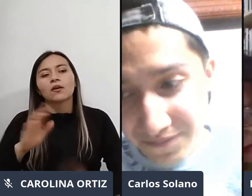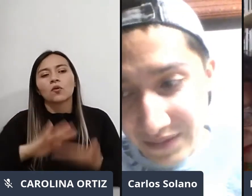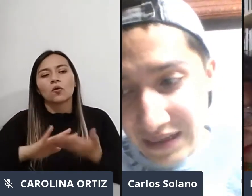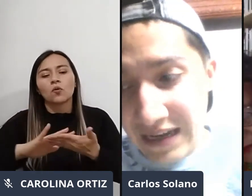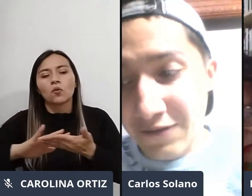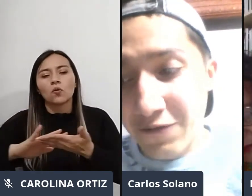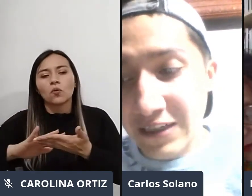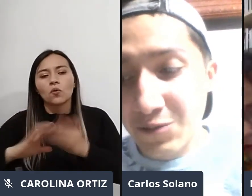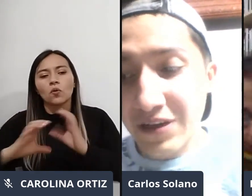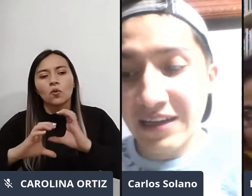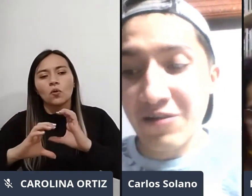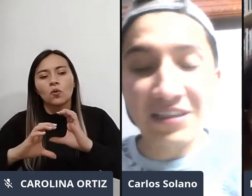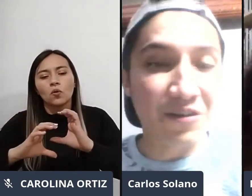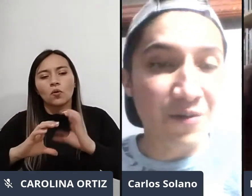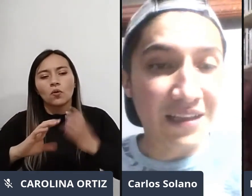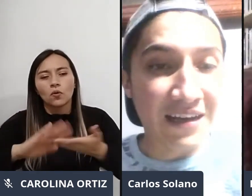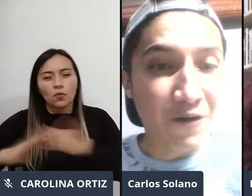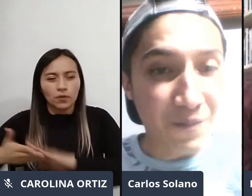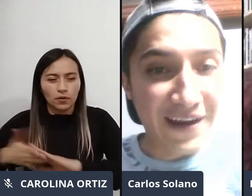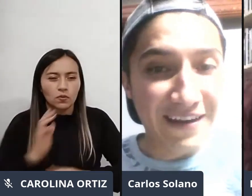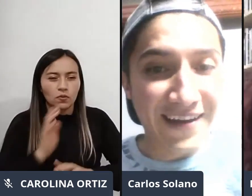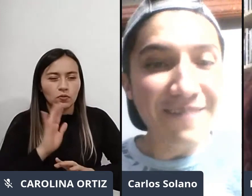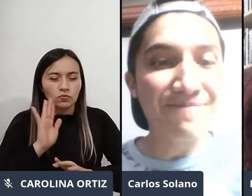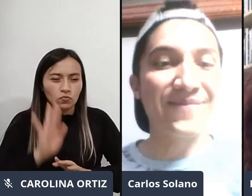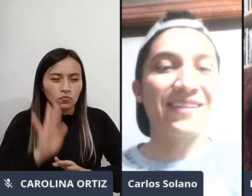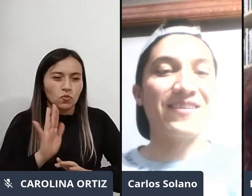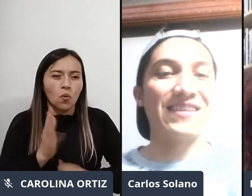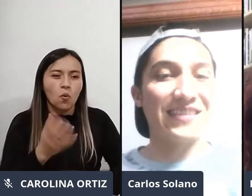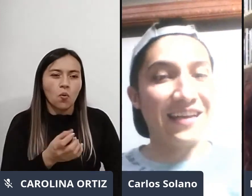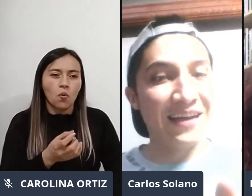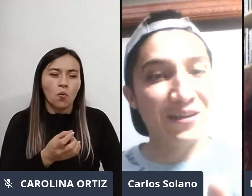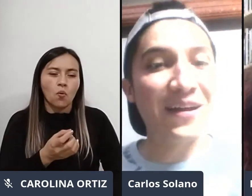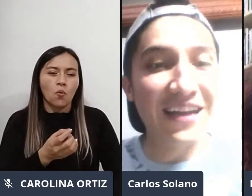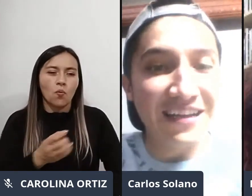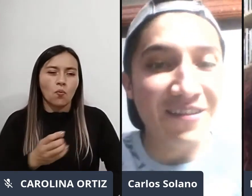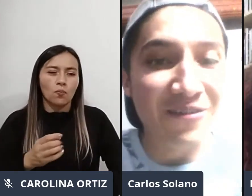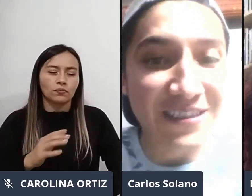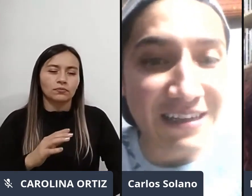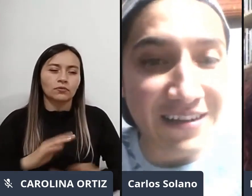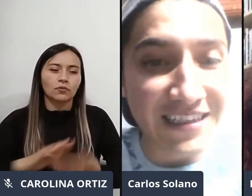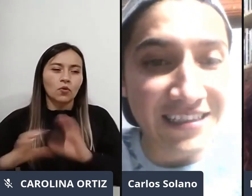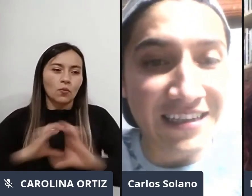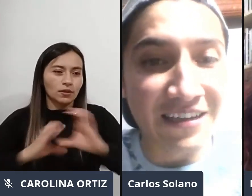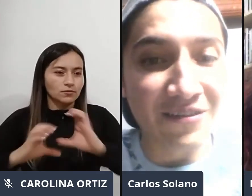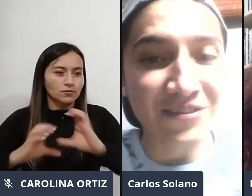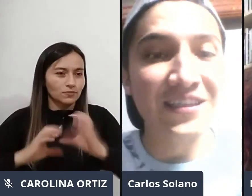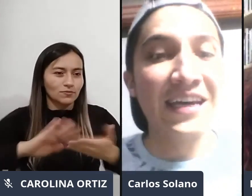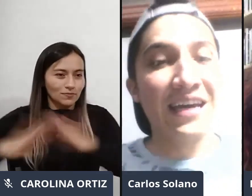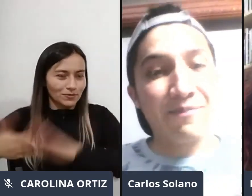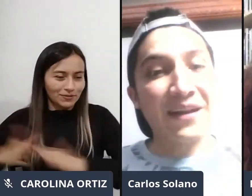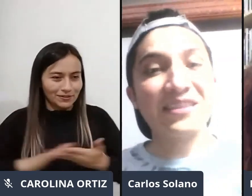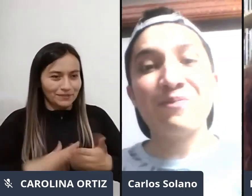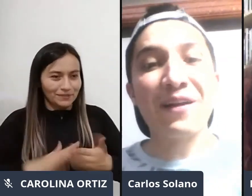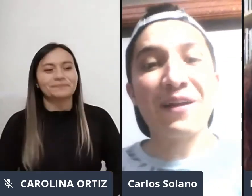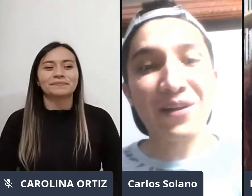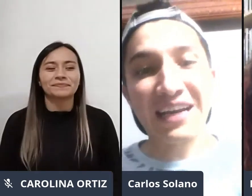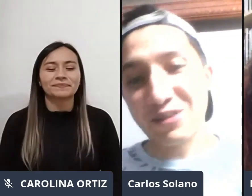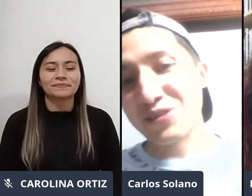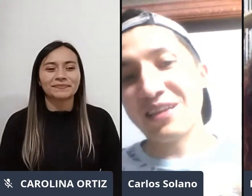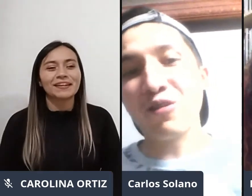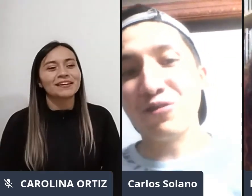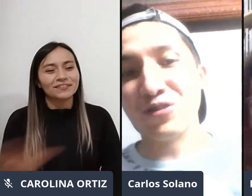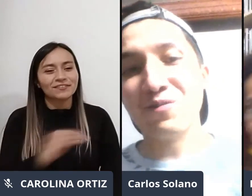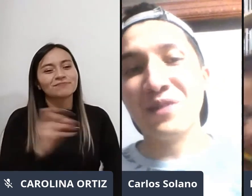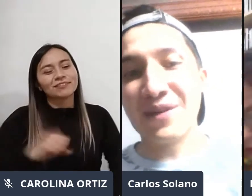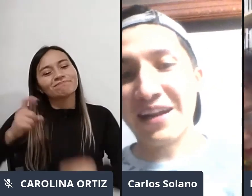YouTube, en Facebook, en Educación Comunitaria UPN, ¿vale? Entonces, yo veré, todos inscríbanse, siguiéndonos, participando,